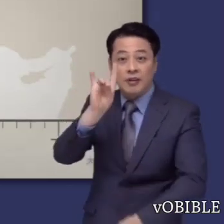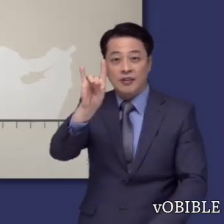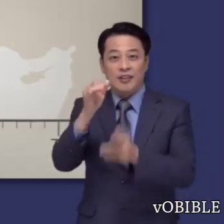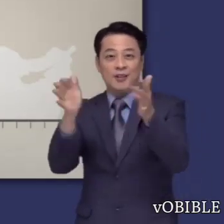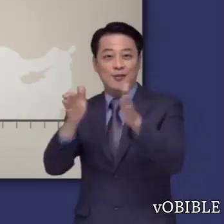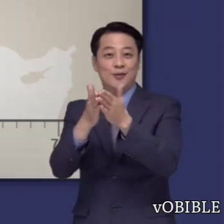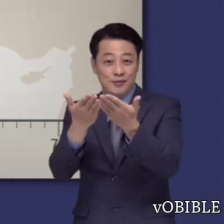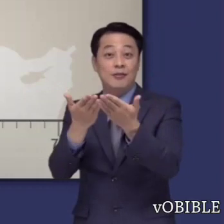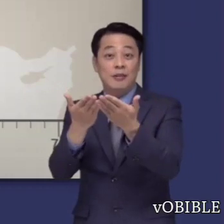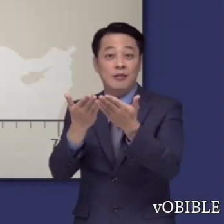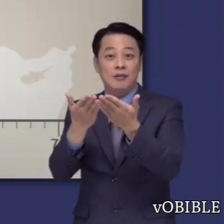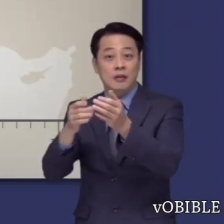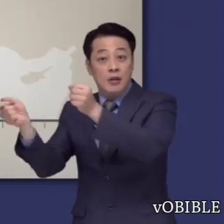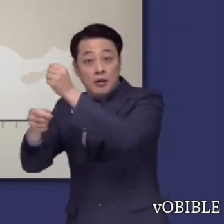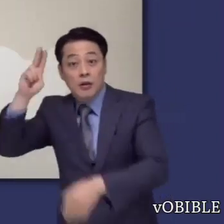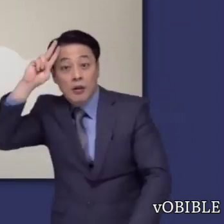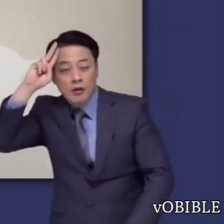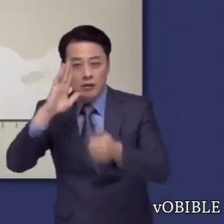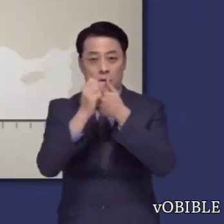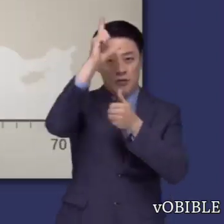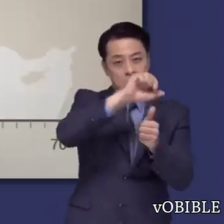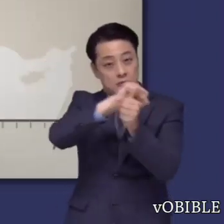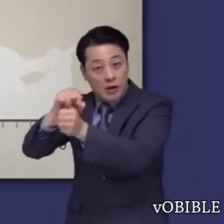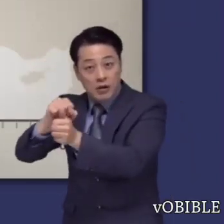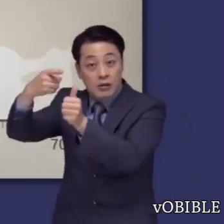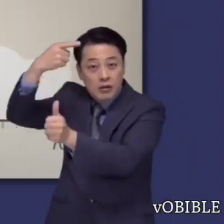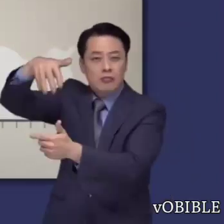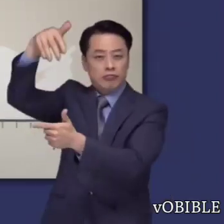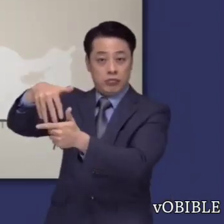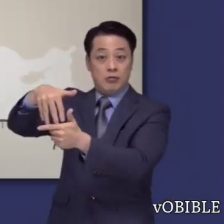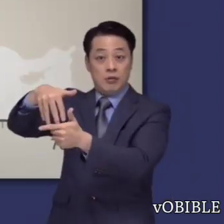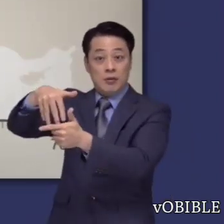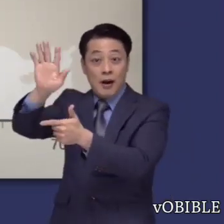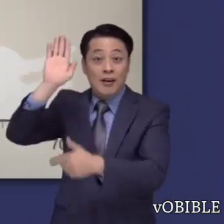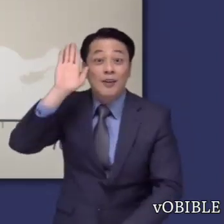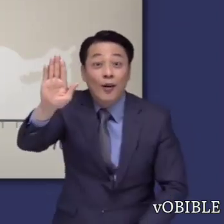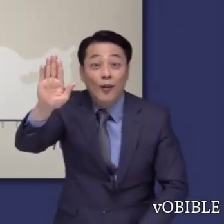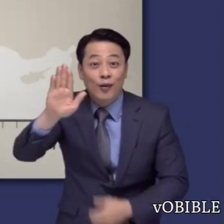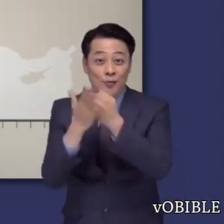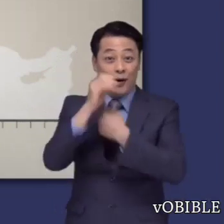作地点可能是马其顿。此前保罗首次被囚禁在罗马，